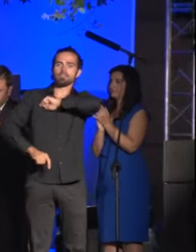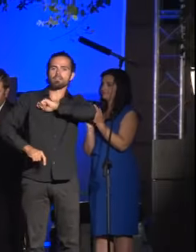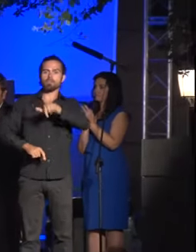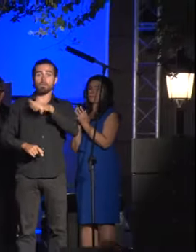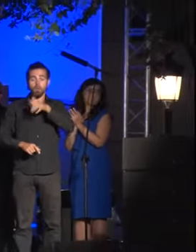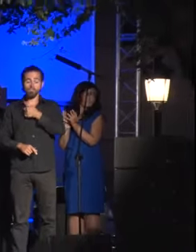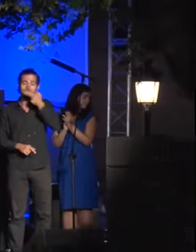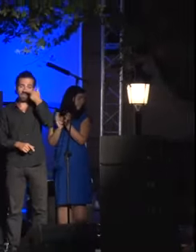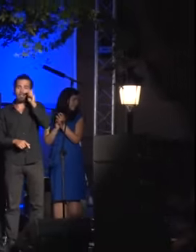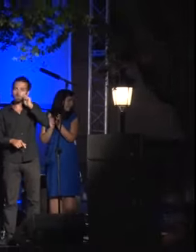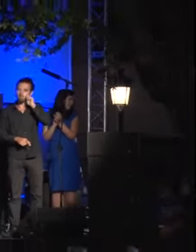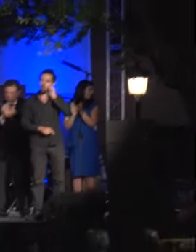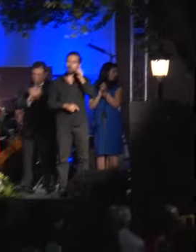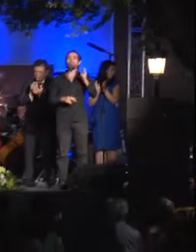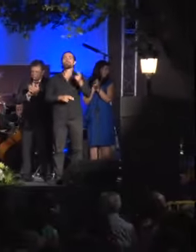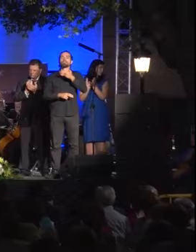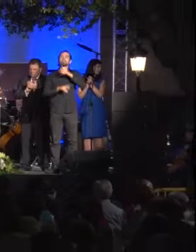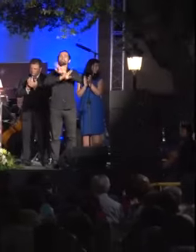internacional.